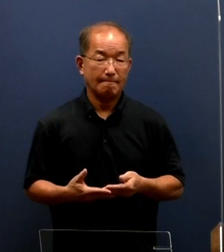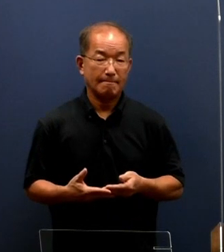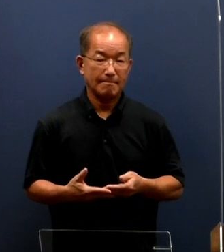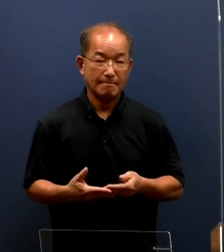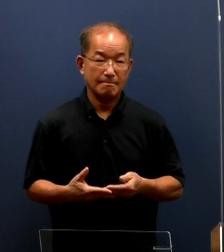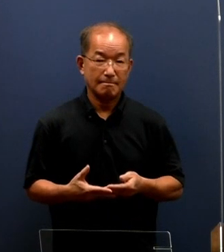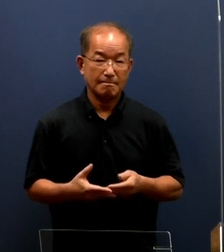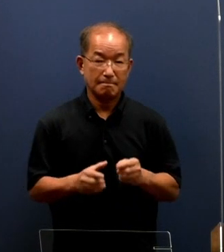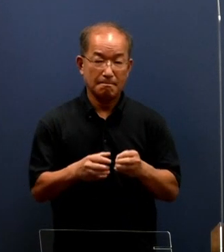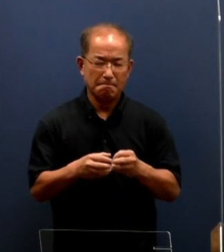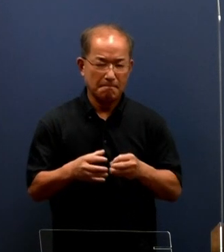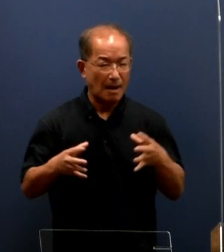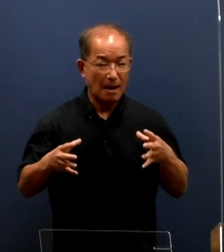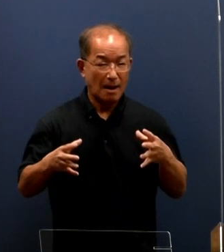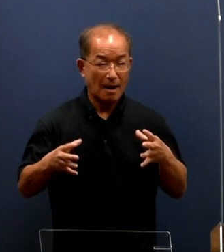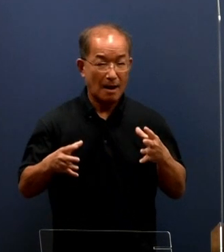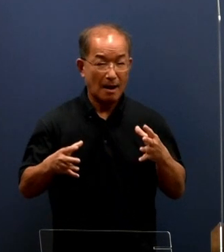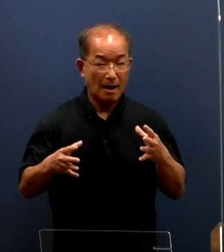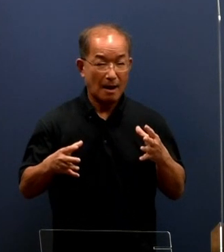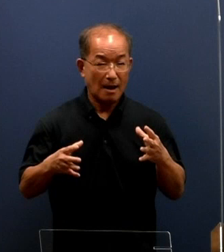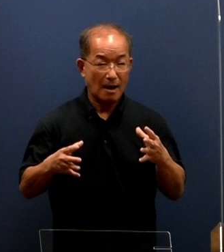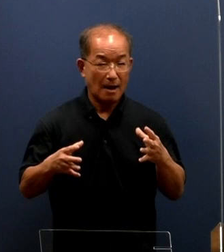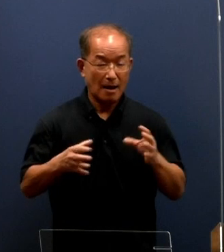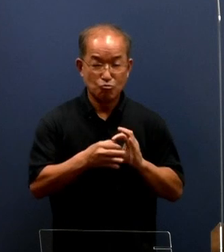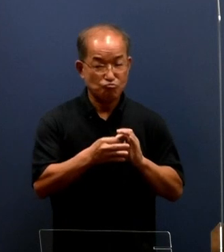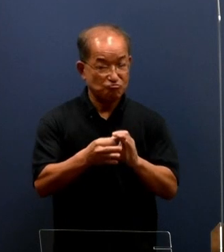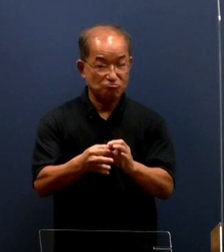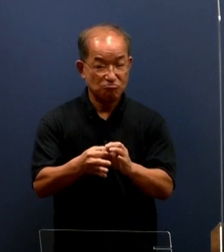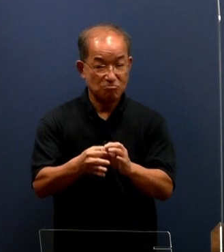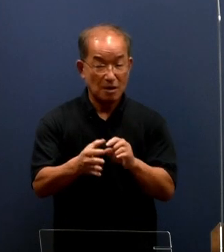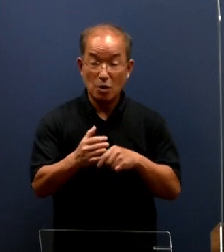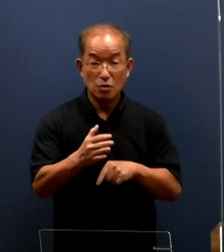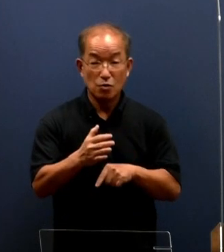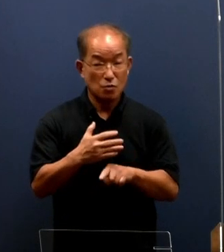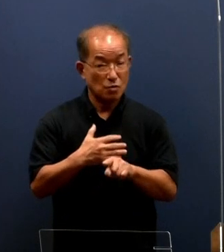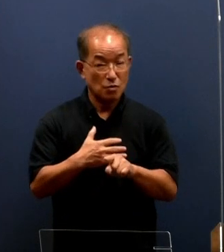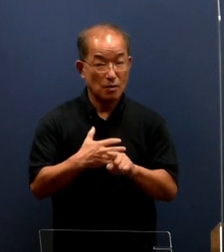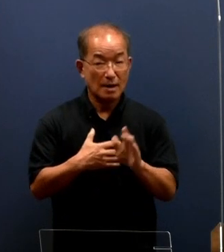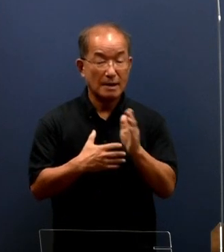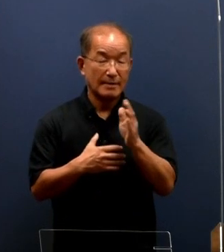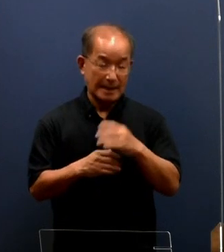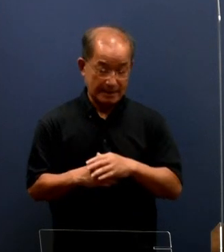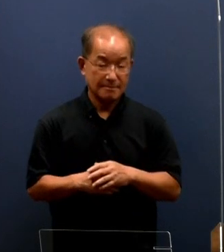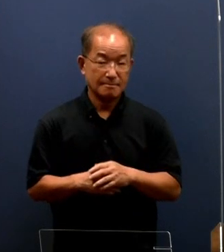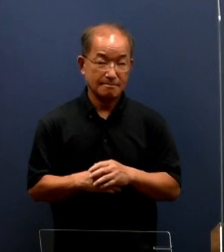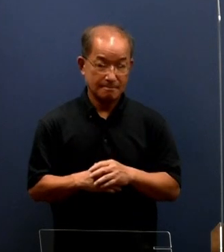爆発的な感染拡大が継続をしていくという段階を